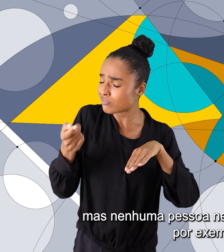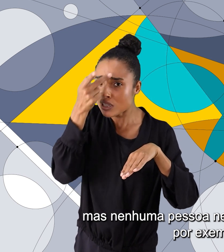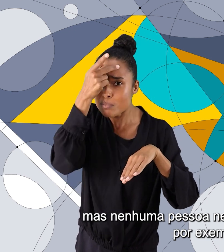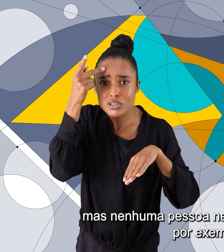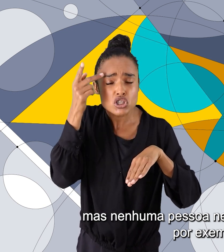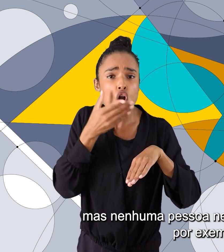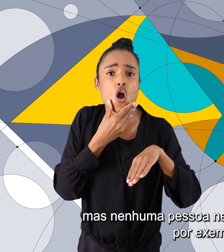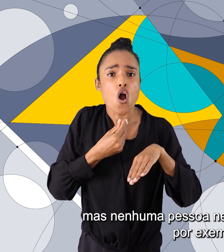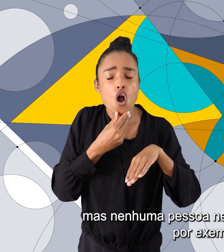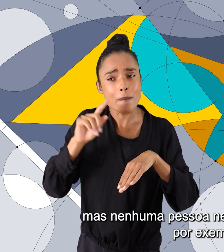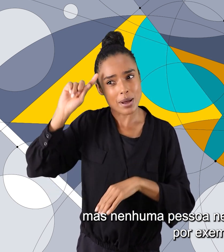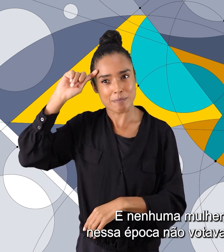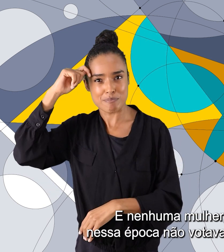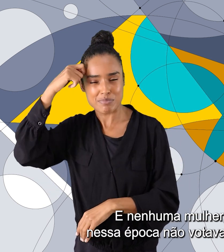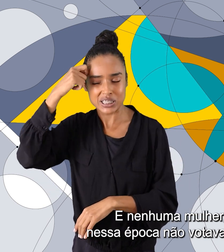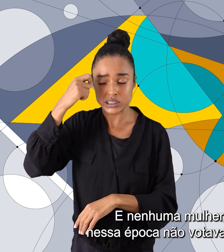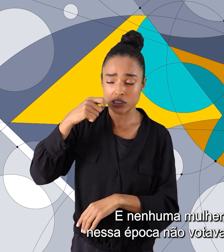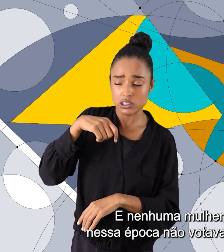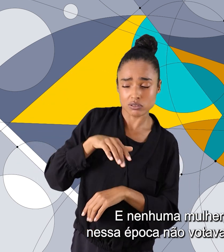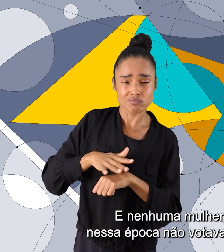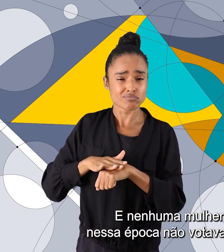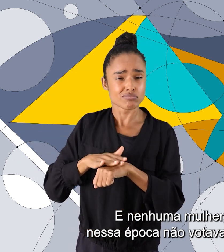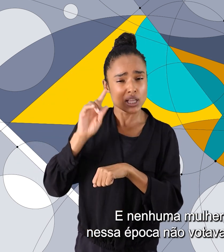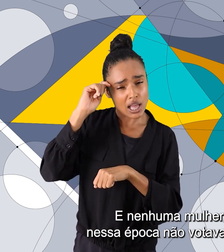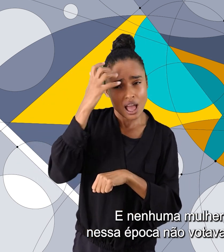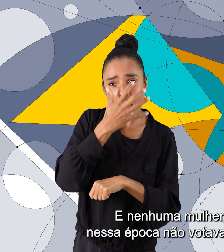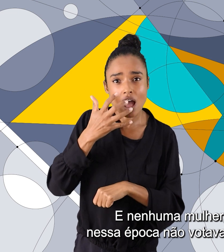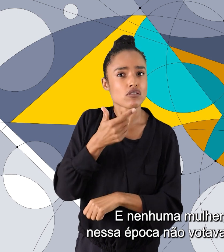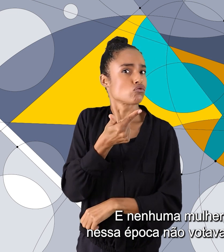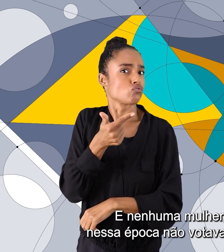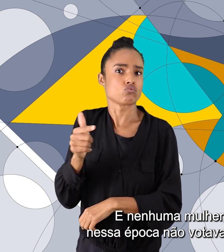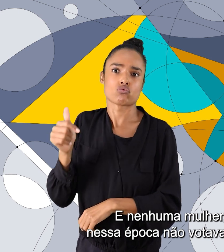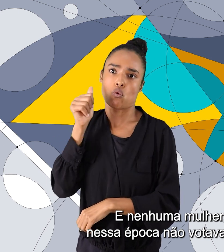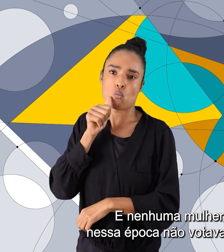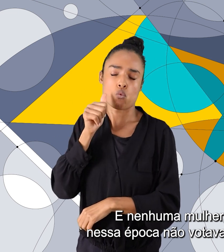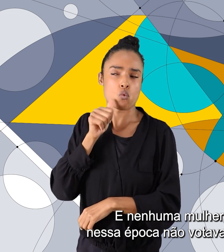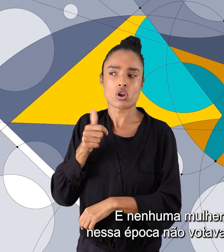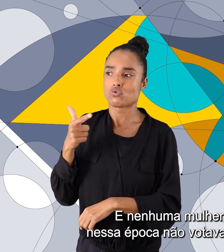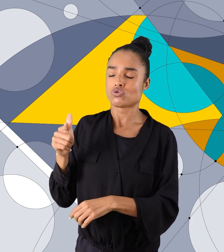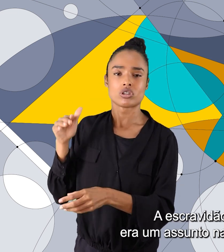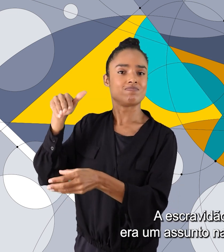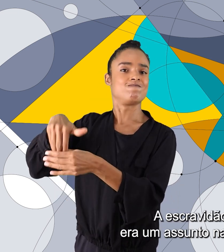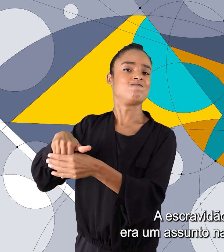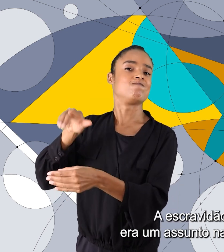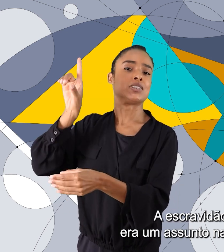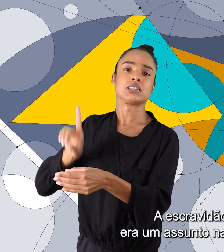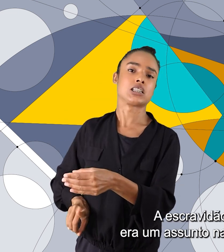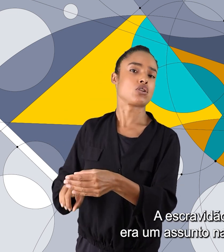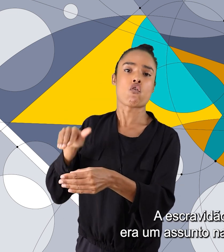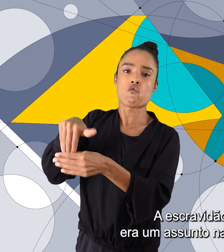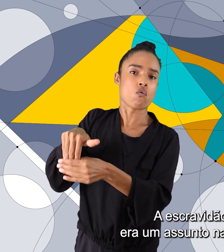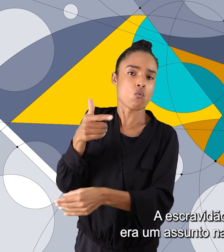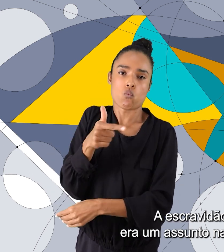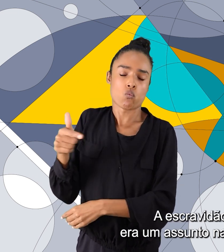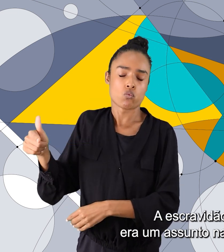negra de pele escura, por exemplo. E nenhuma mulher também, que nessa época não votava e nem era votada. A escravidão, claro, era